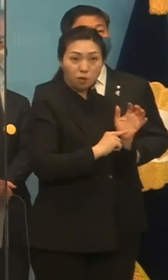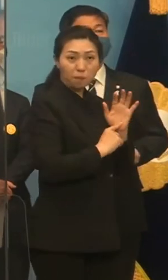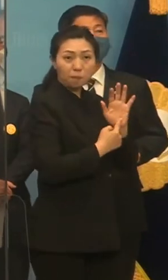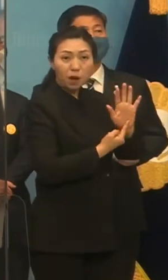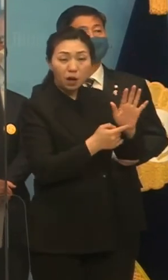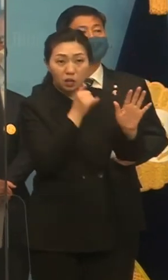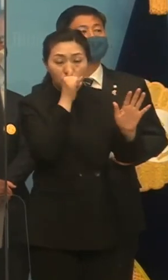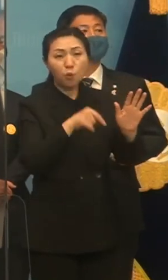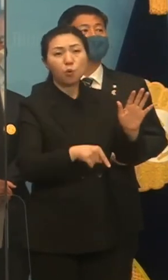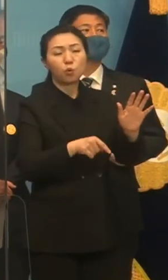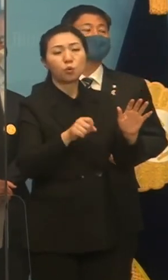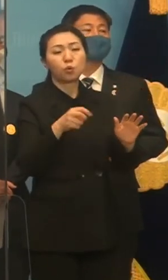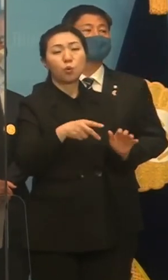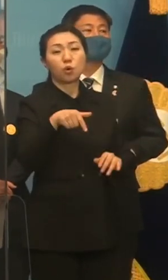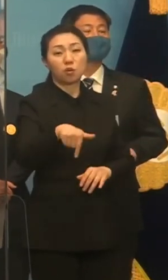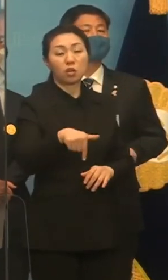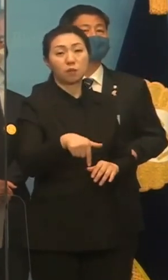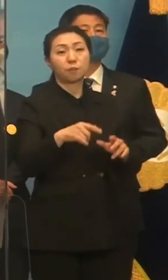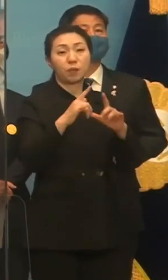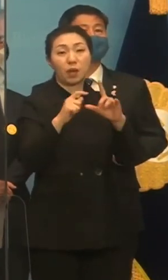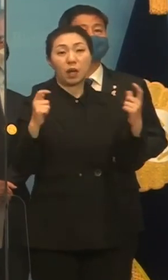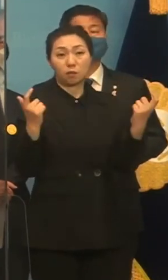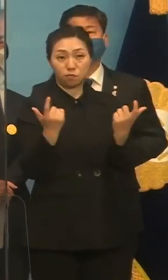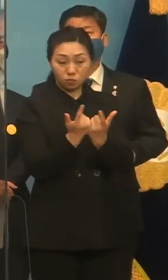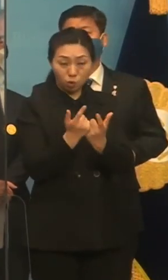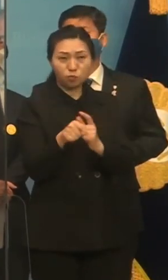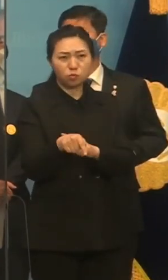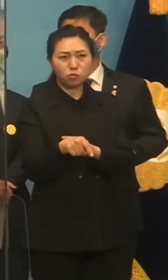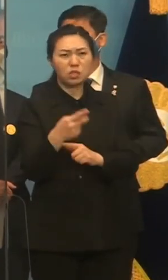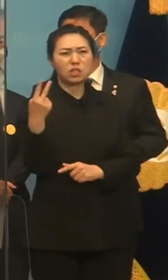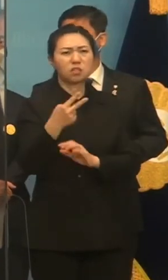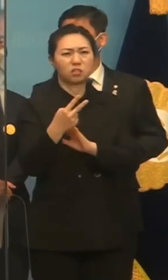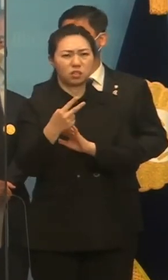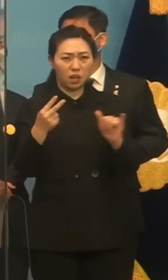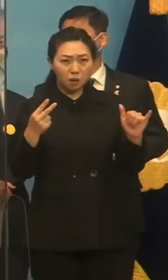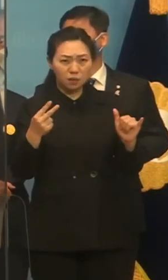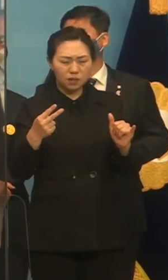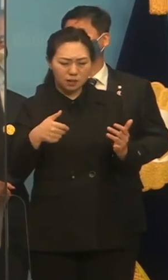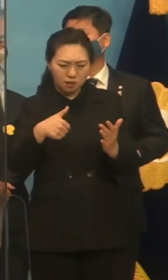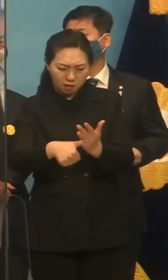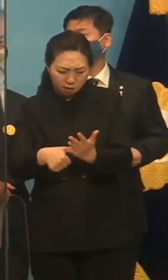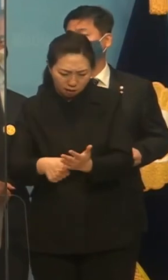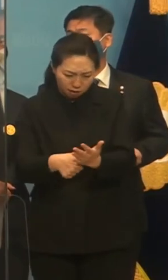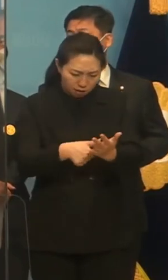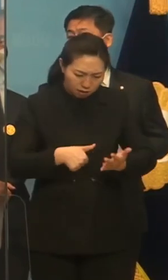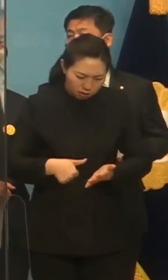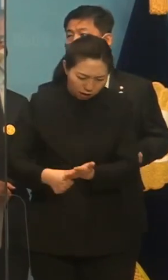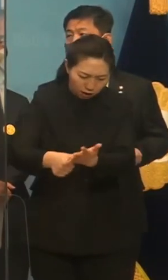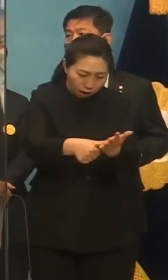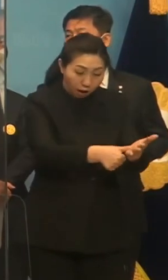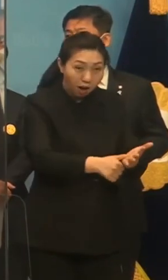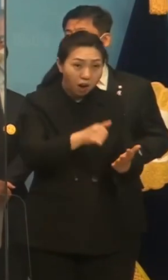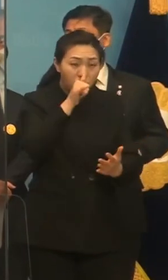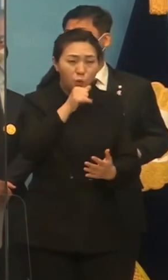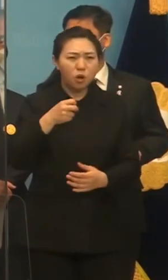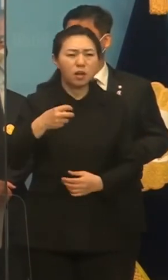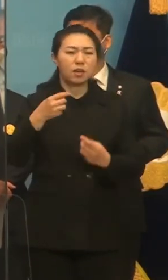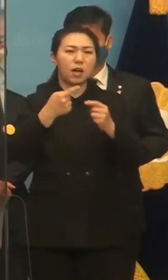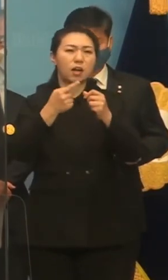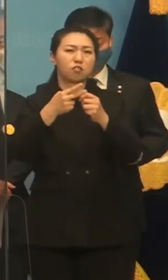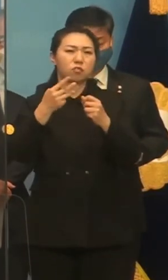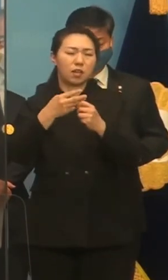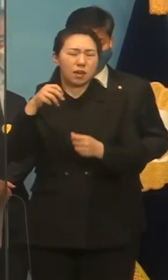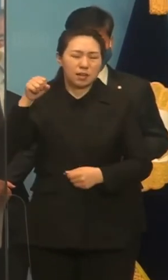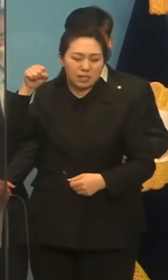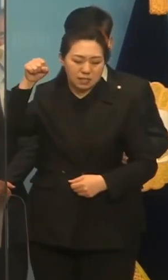야그 2천여 명 가까운 증인들이 서면 하고 시위를 로 있고 3 사례를 29세